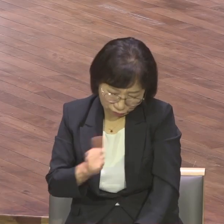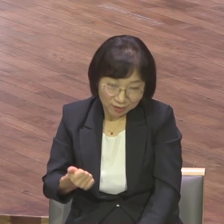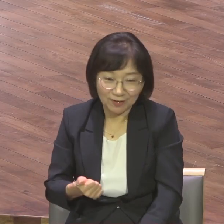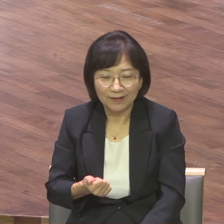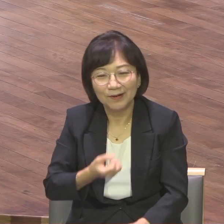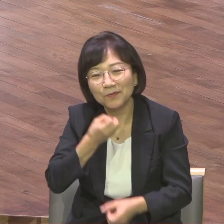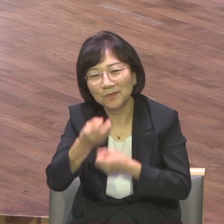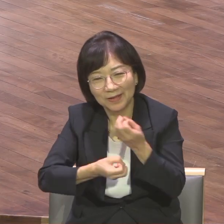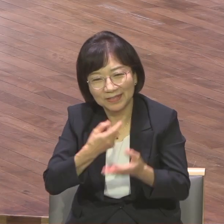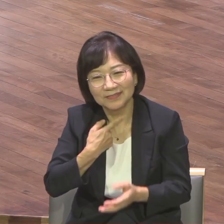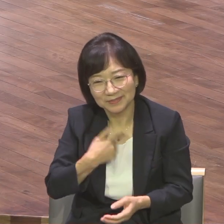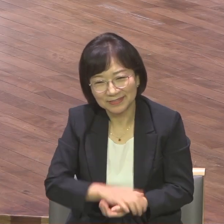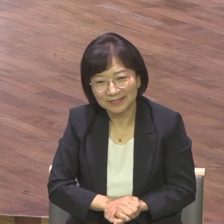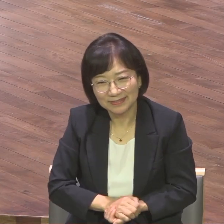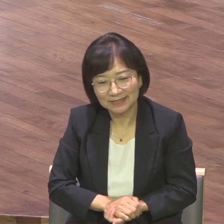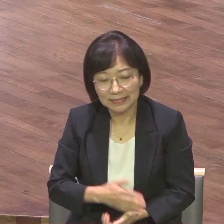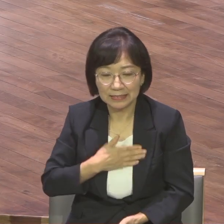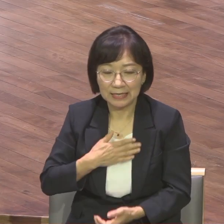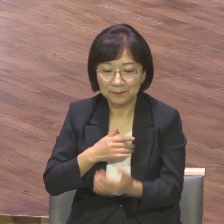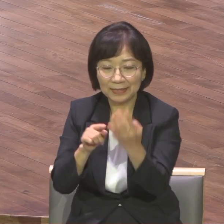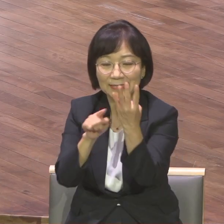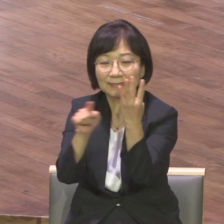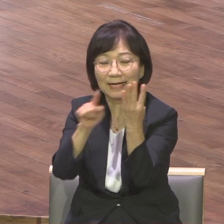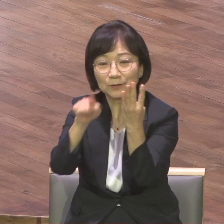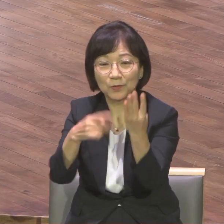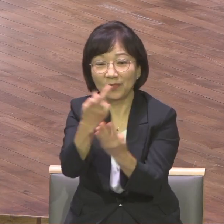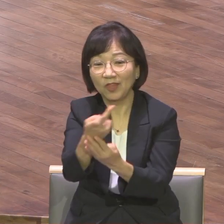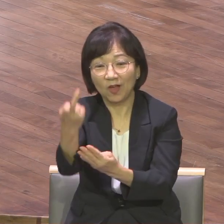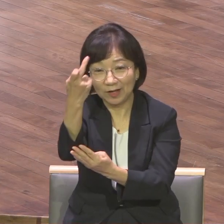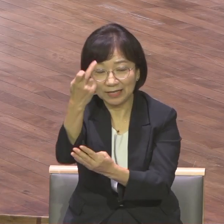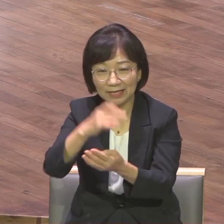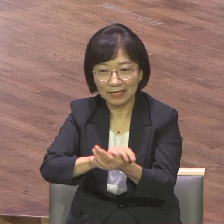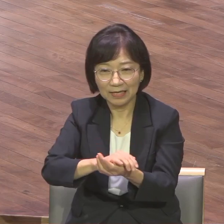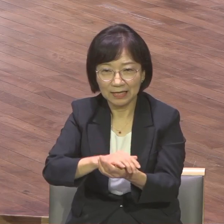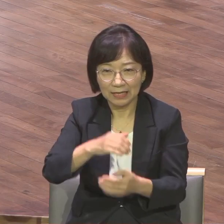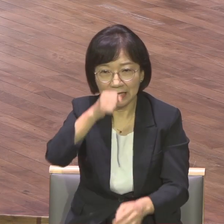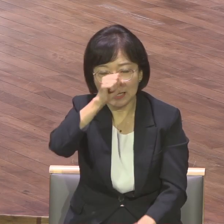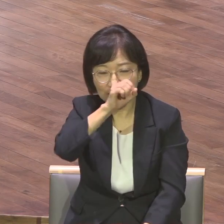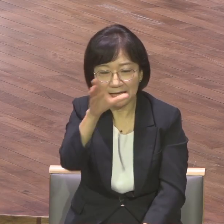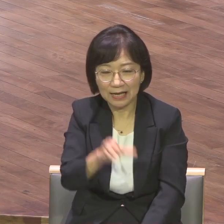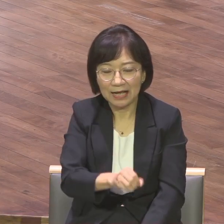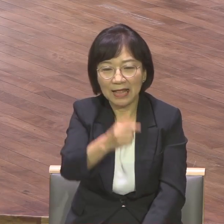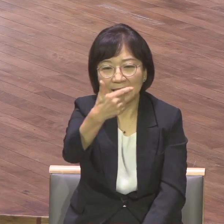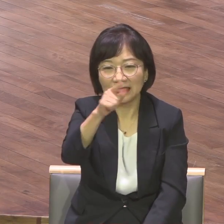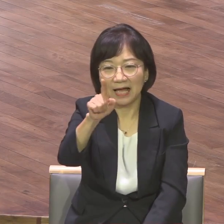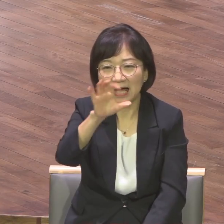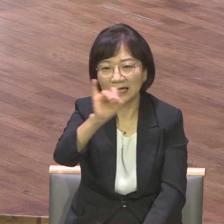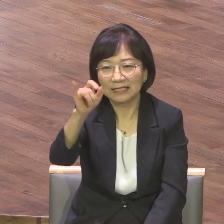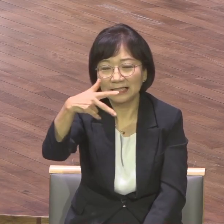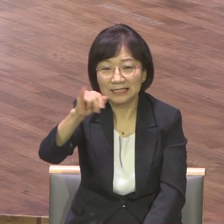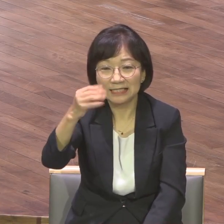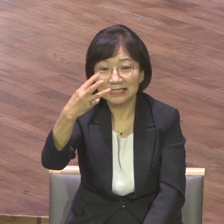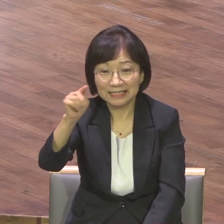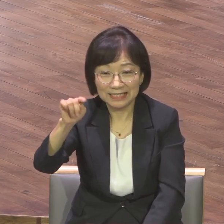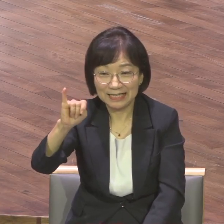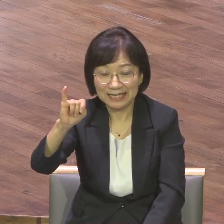나이지리아의 선교사로 10년 동안 선교했습니다. 강성삼 선교사. 합동